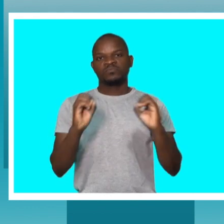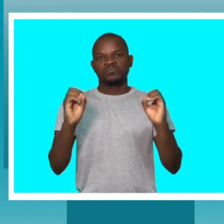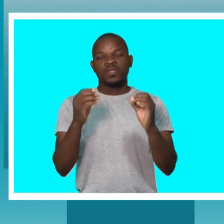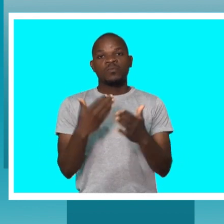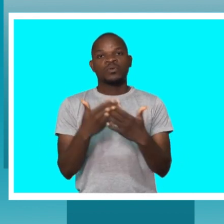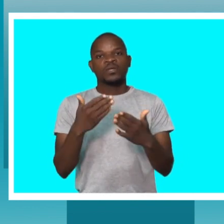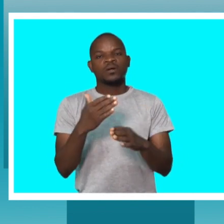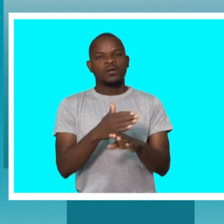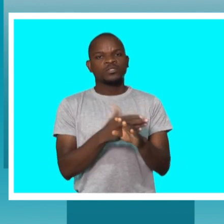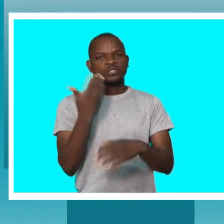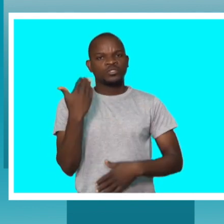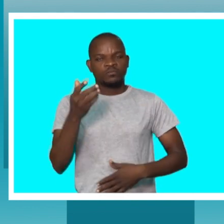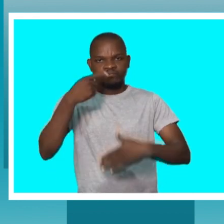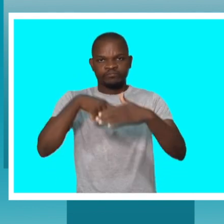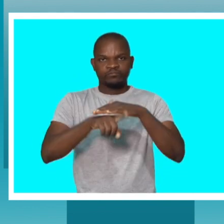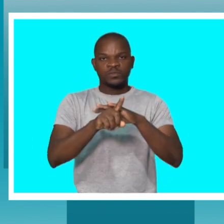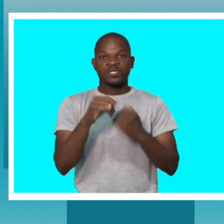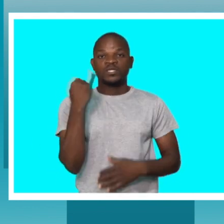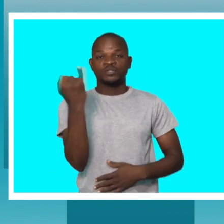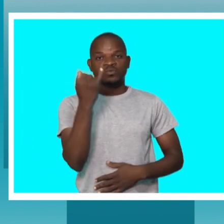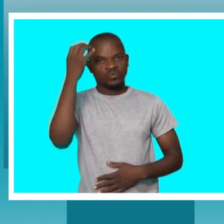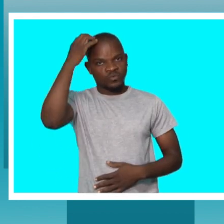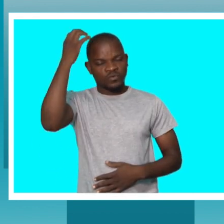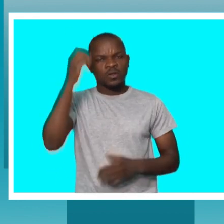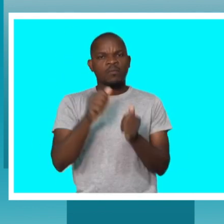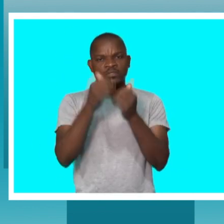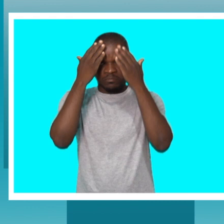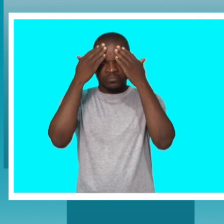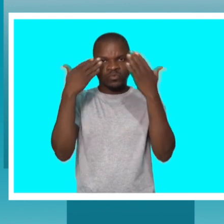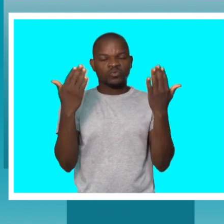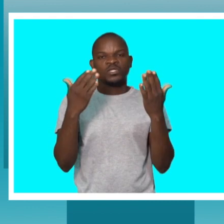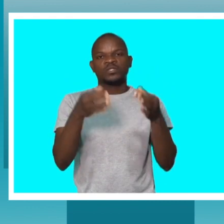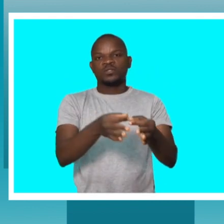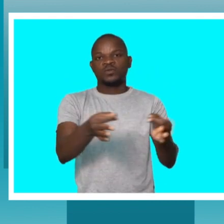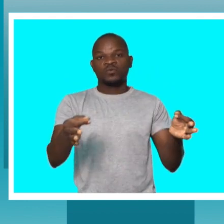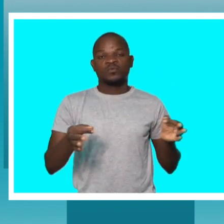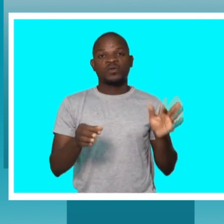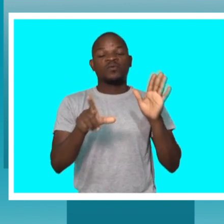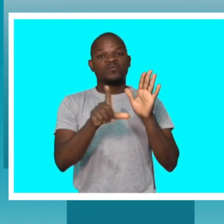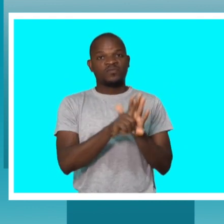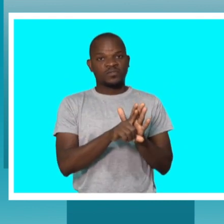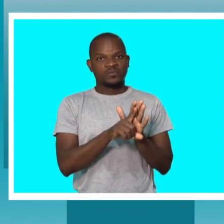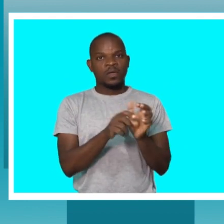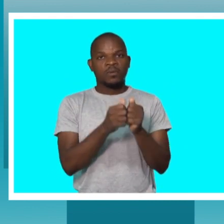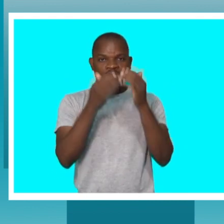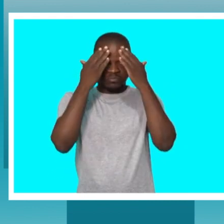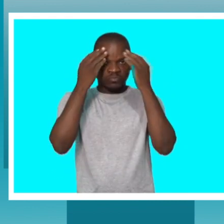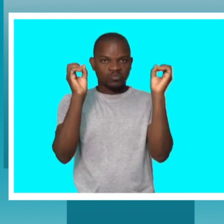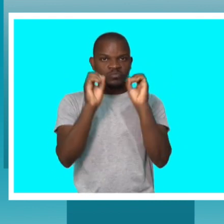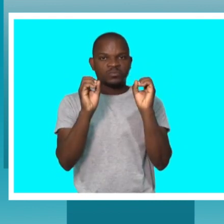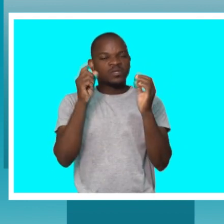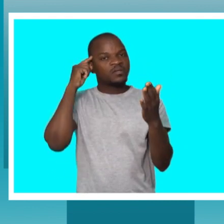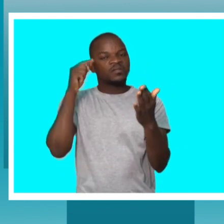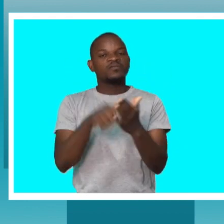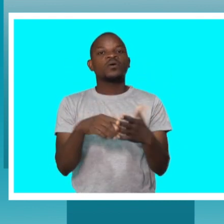fomos encontrar as instituições do governo que não conhecem a convenção. Então, se não conhecem a convenção, como é que